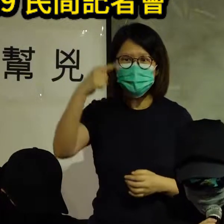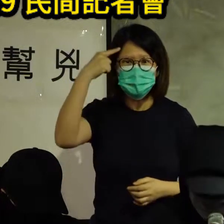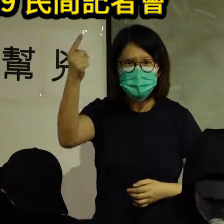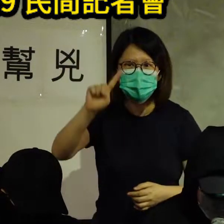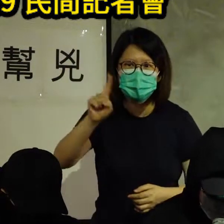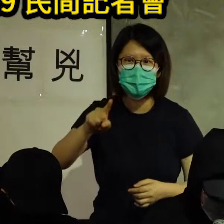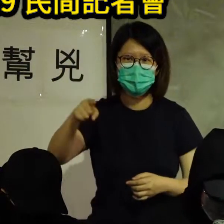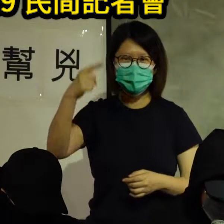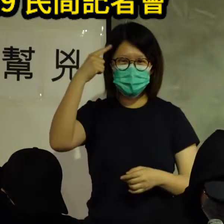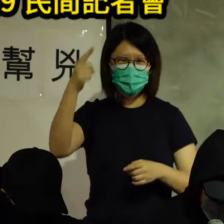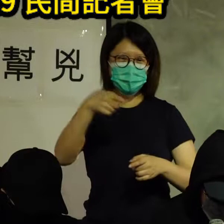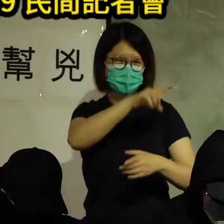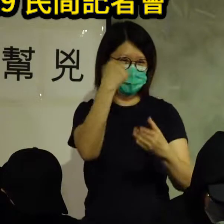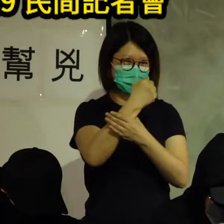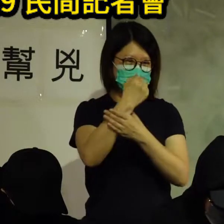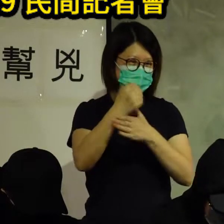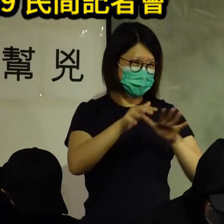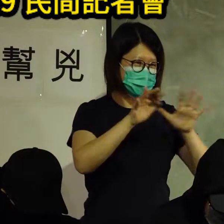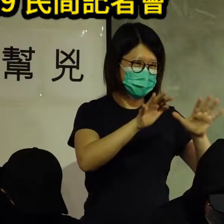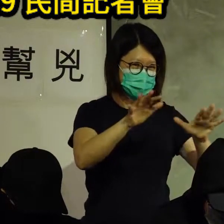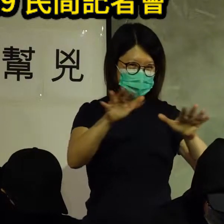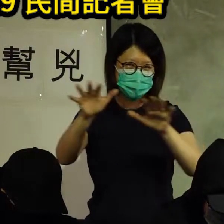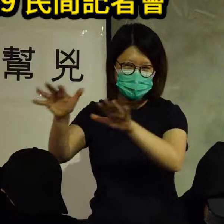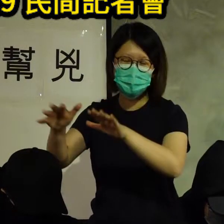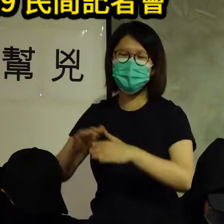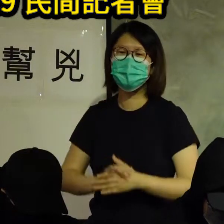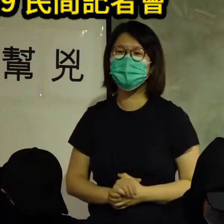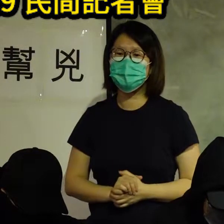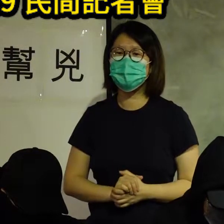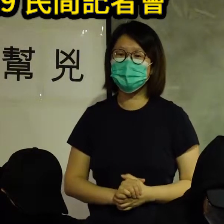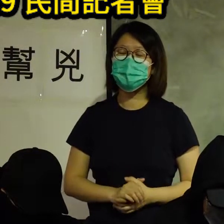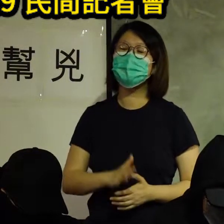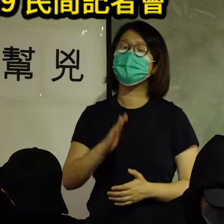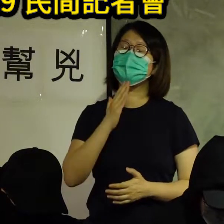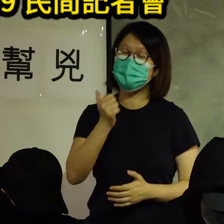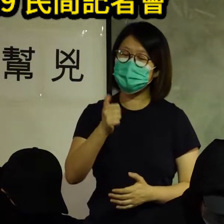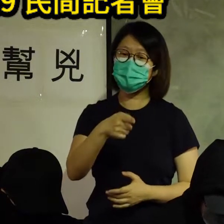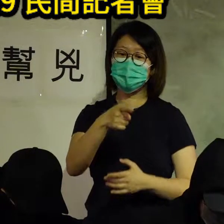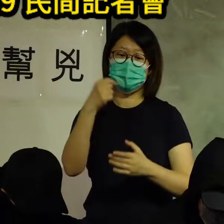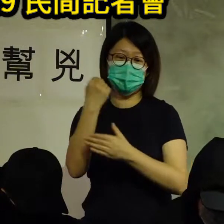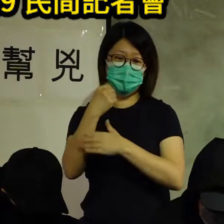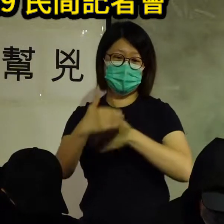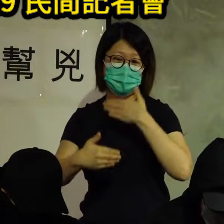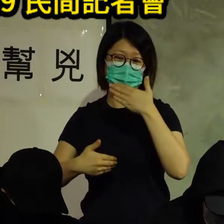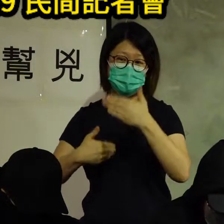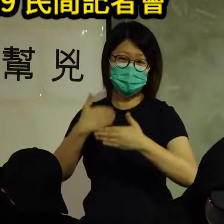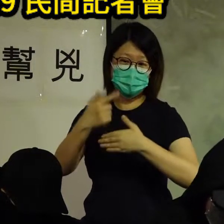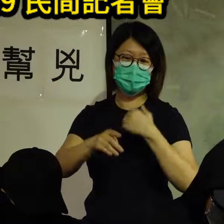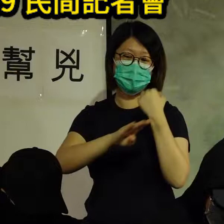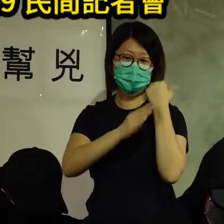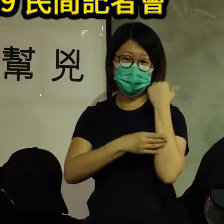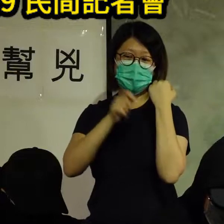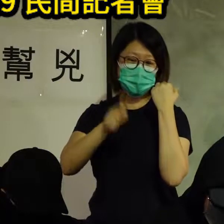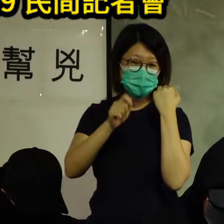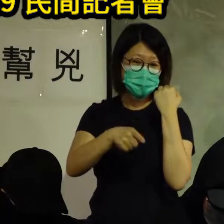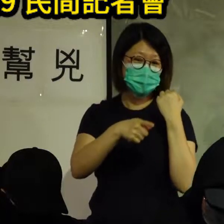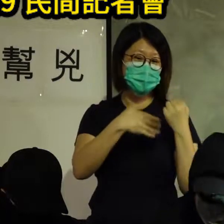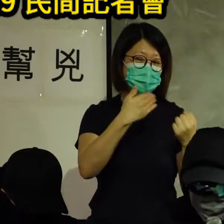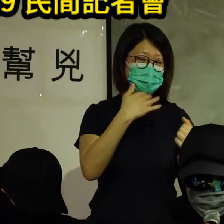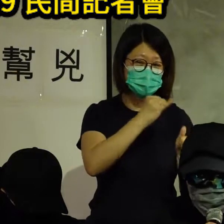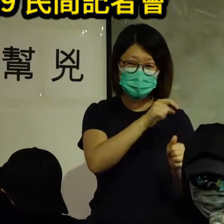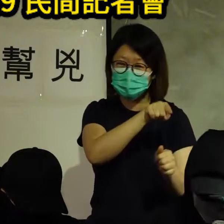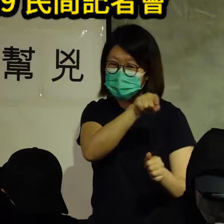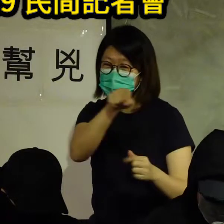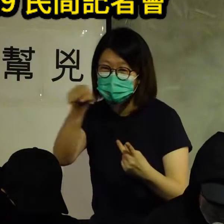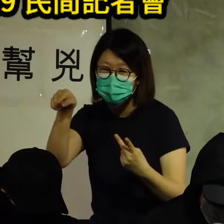雖最後禁蒙面法被判違憲並且將它推倒但以